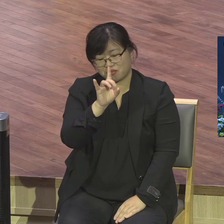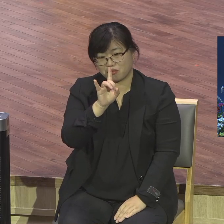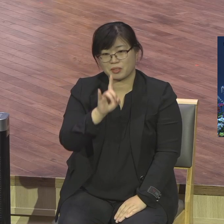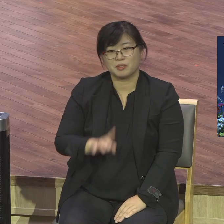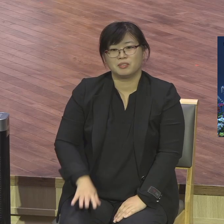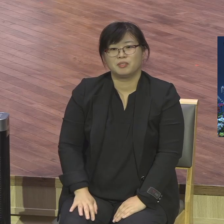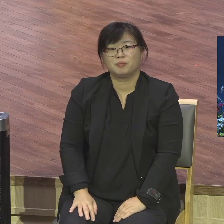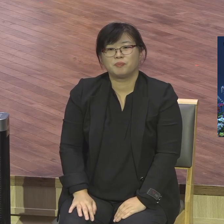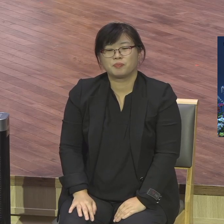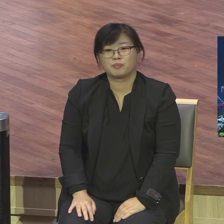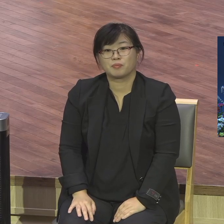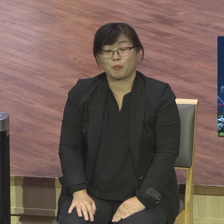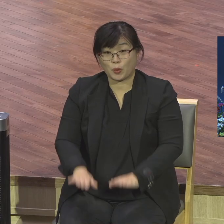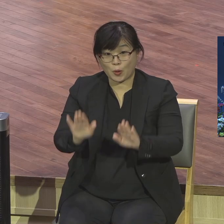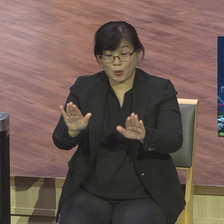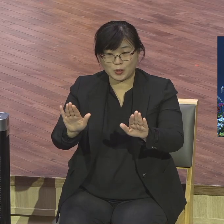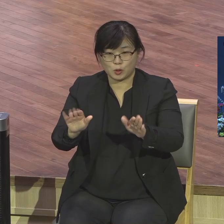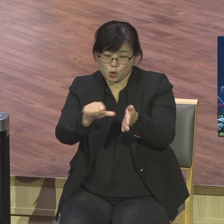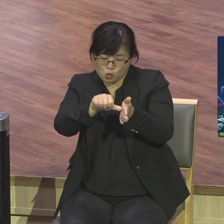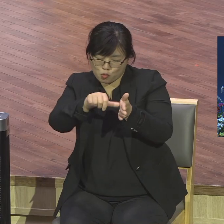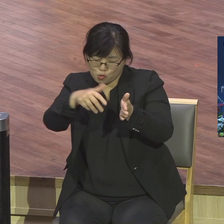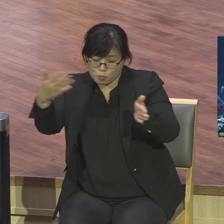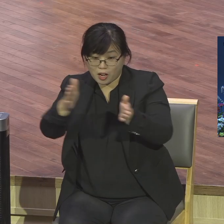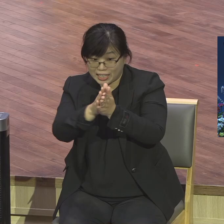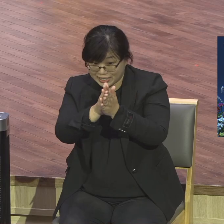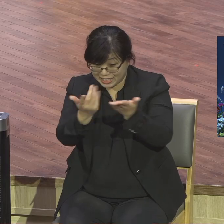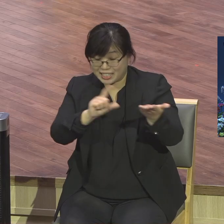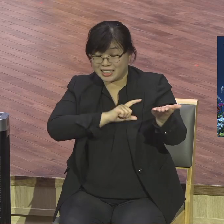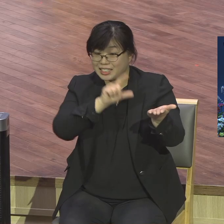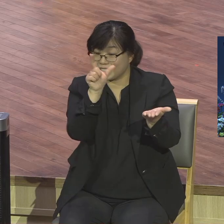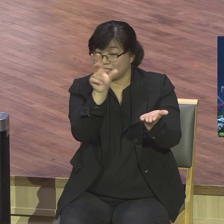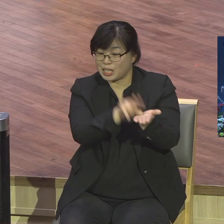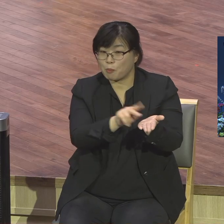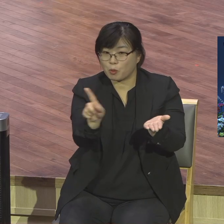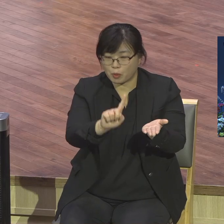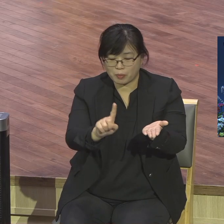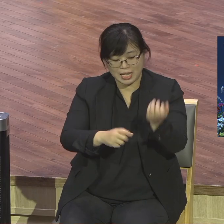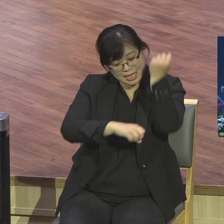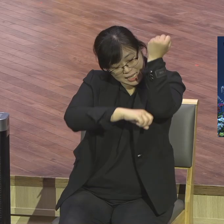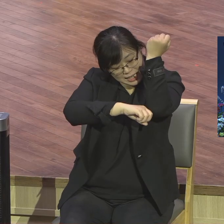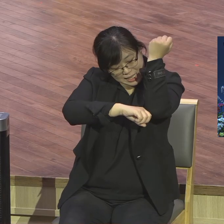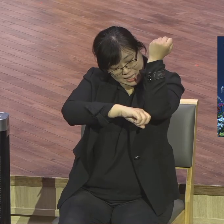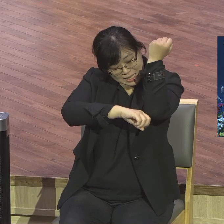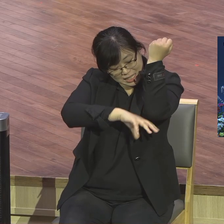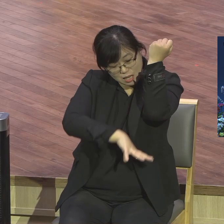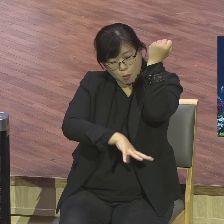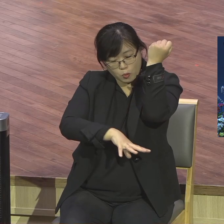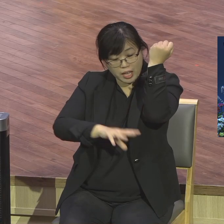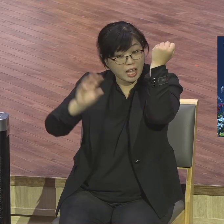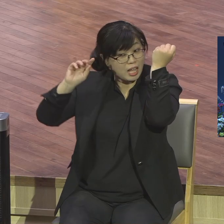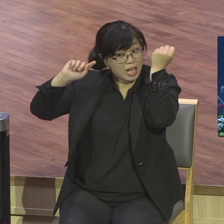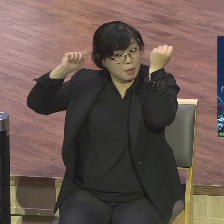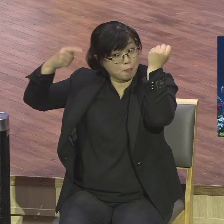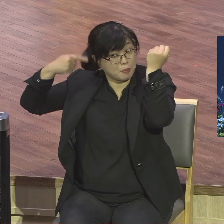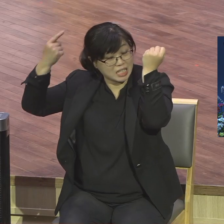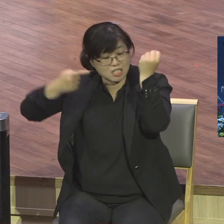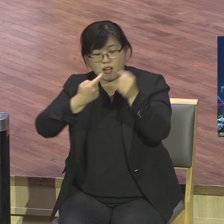성공의 비결이 뭐냐 기본입니다 기본에 충실해야 성공이요 기본 기본으로 들어가야 돼요 기본